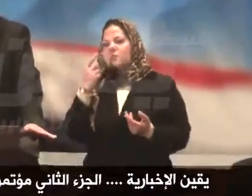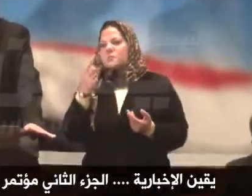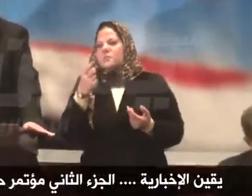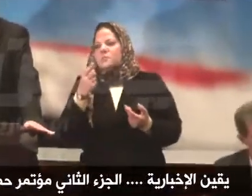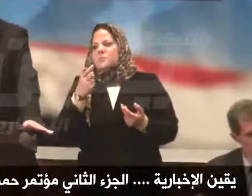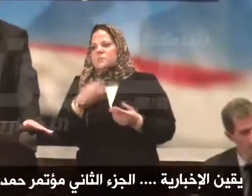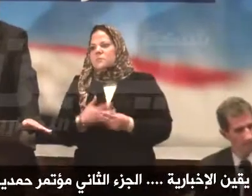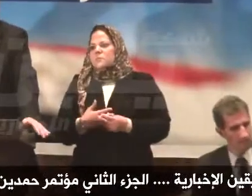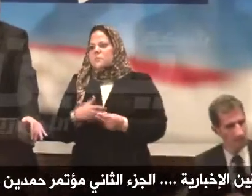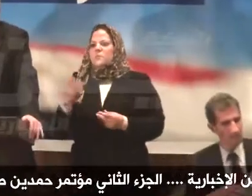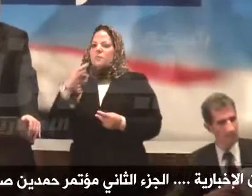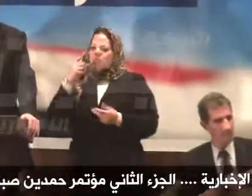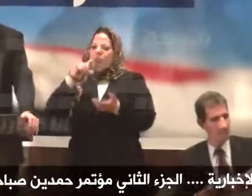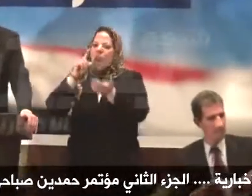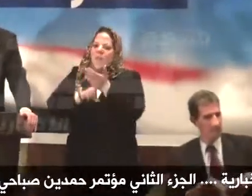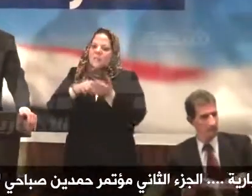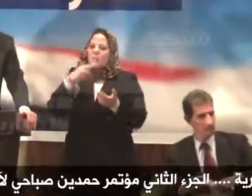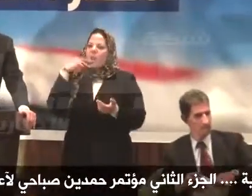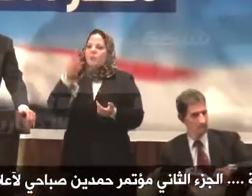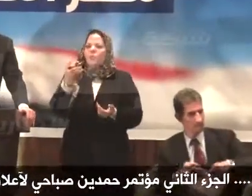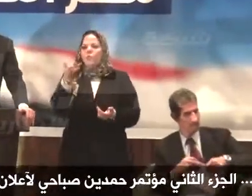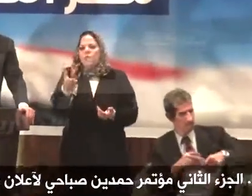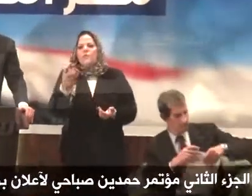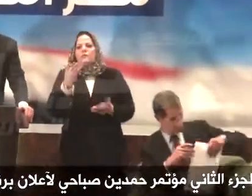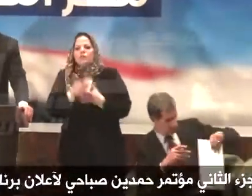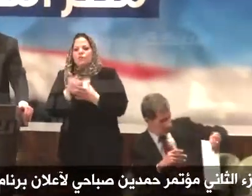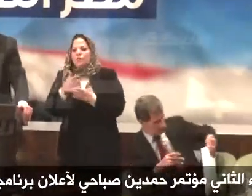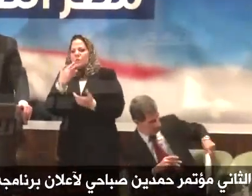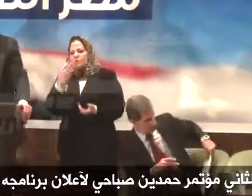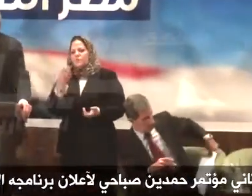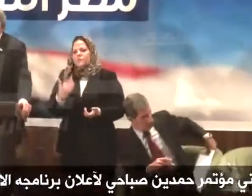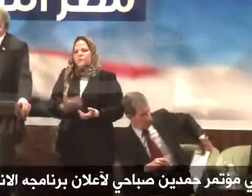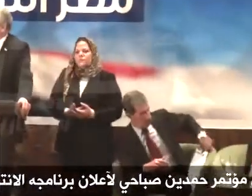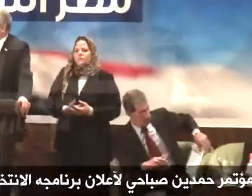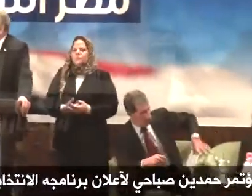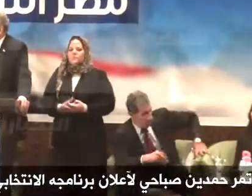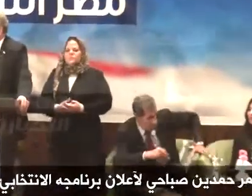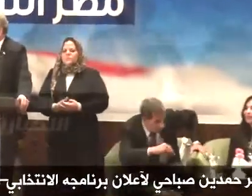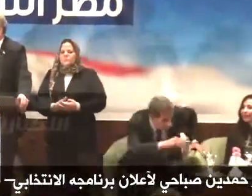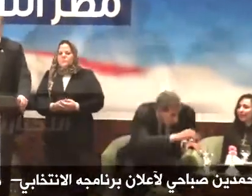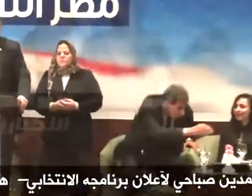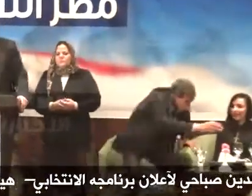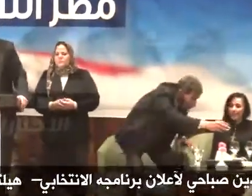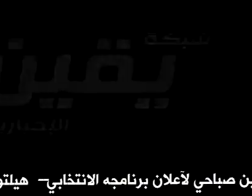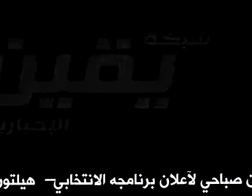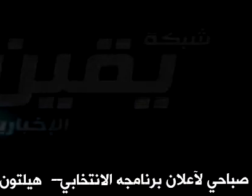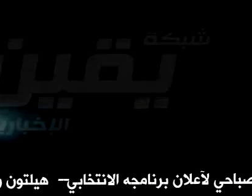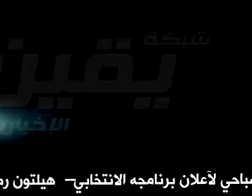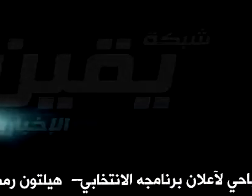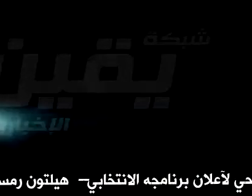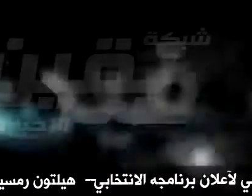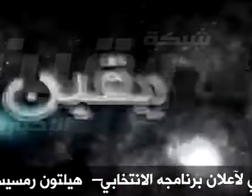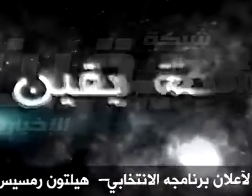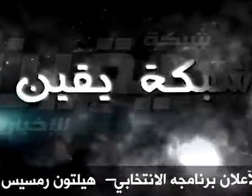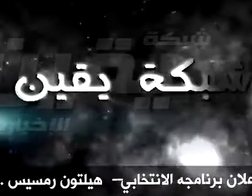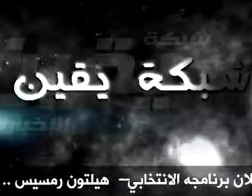فاحنا سنلتزم بها وهنبدا من هنا من عند وكاله او تدير الاستاذ حسين بعد اذنك.